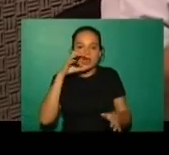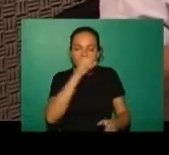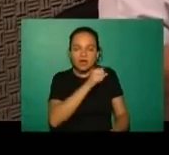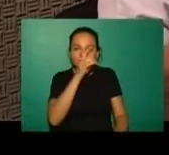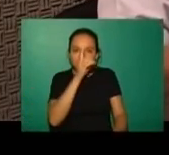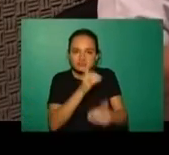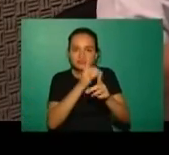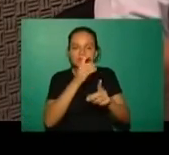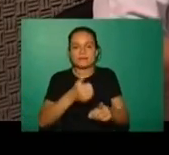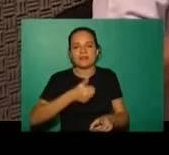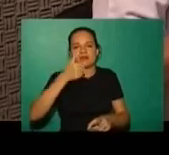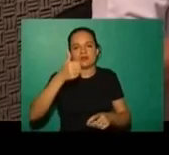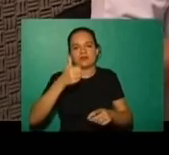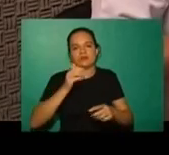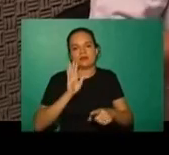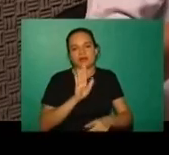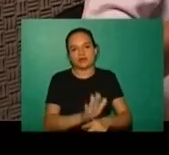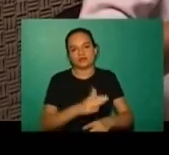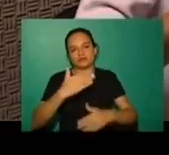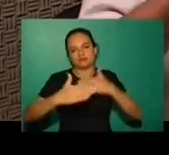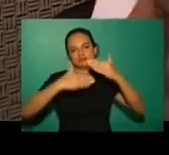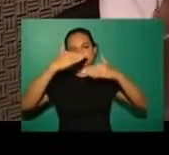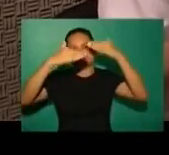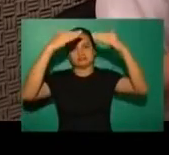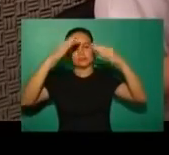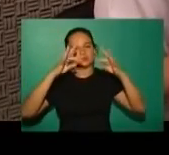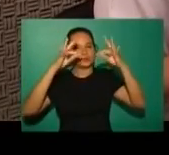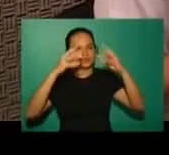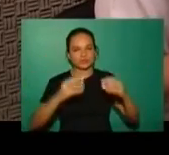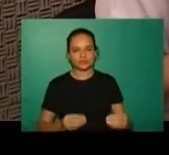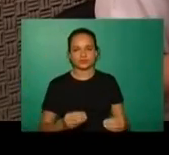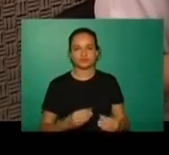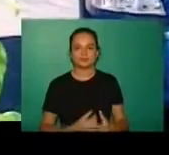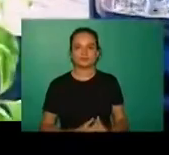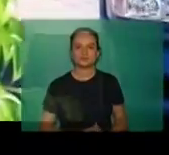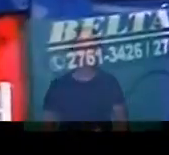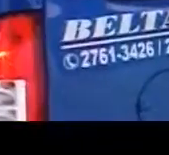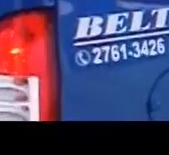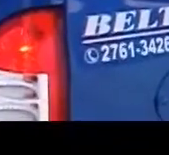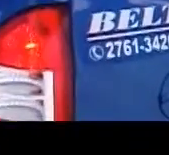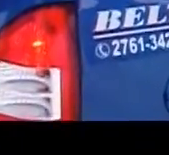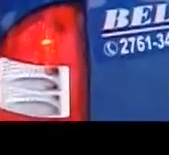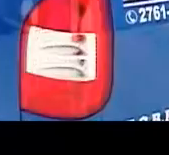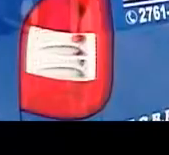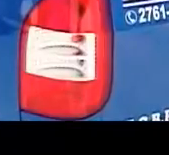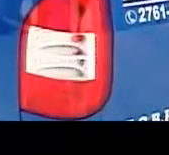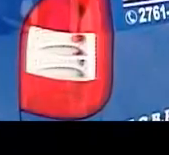no auditivo, né? A gente vai conseguir a melhora de todo o rendimento.